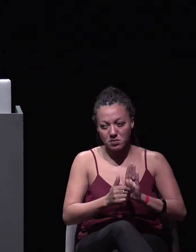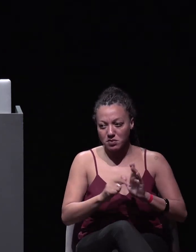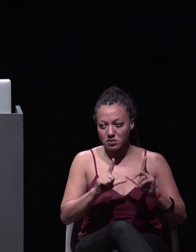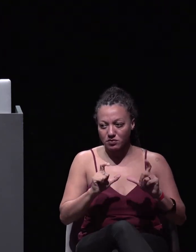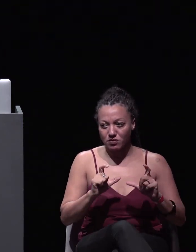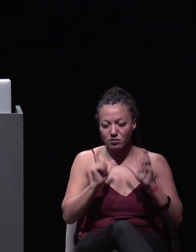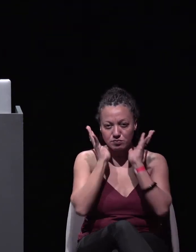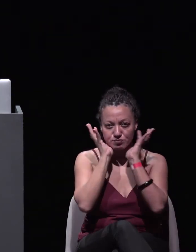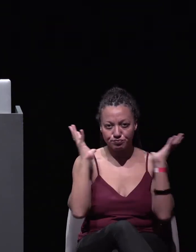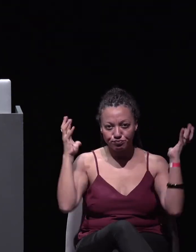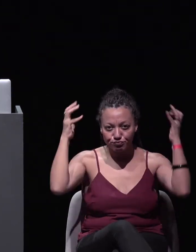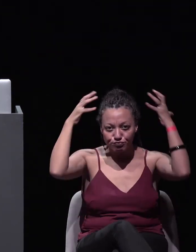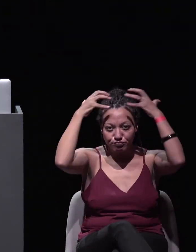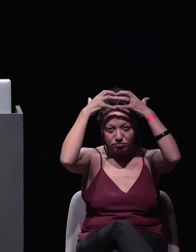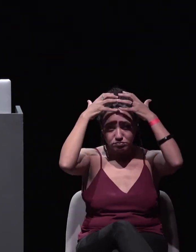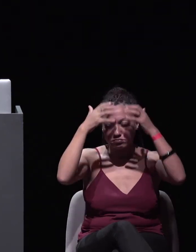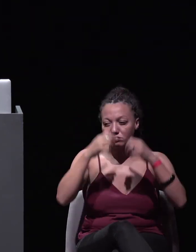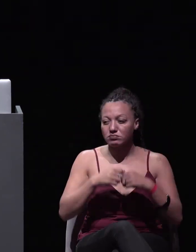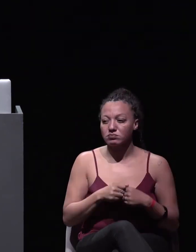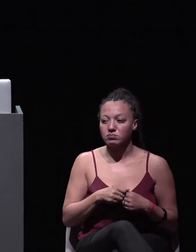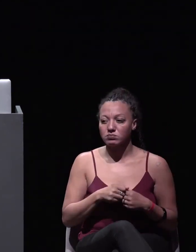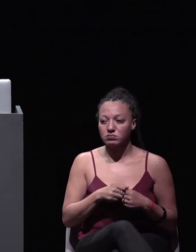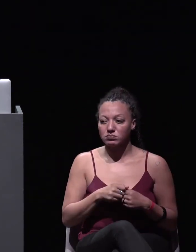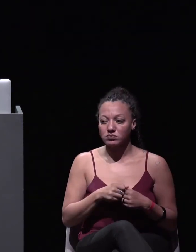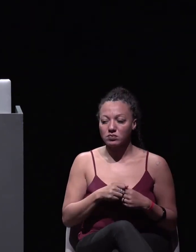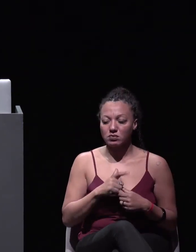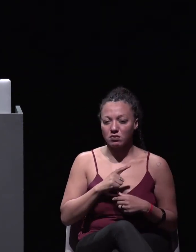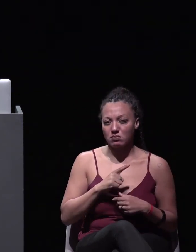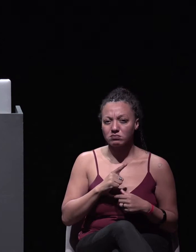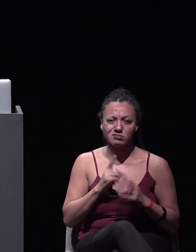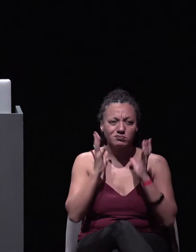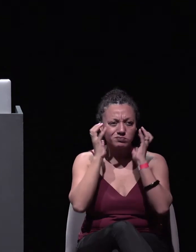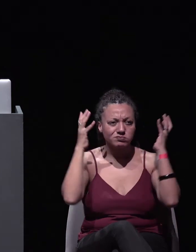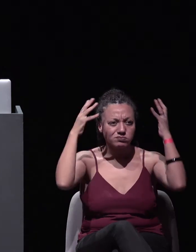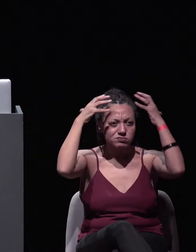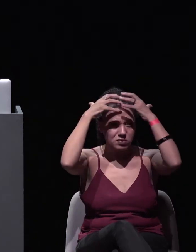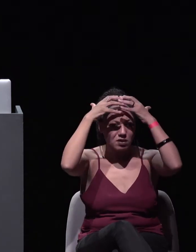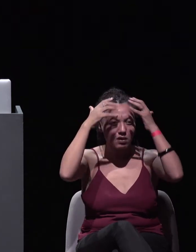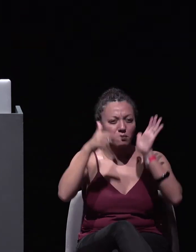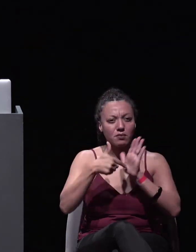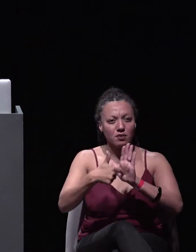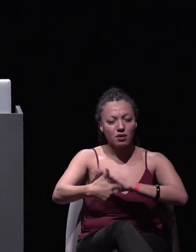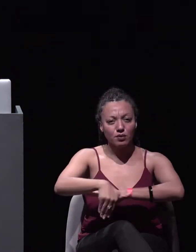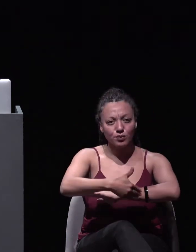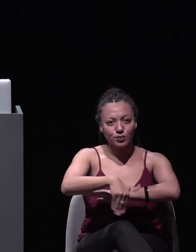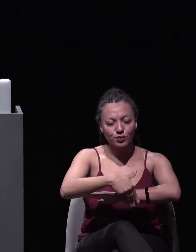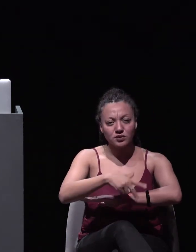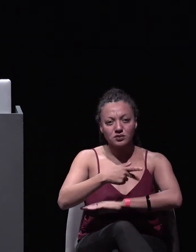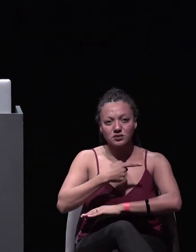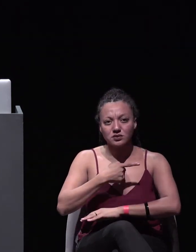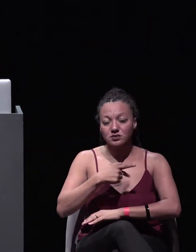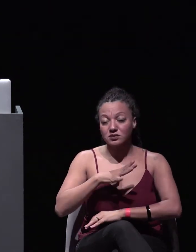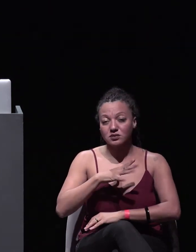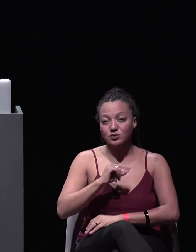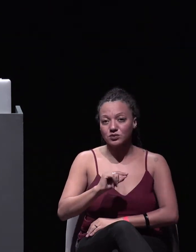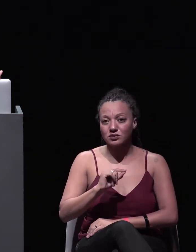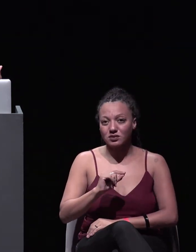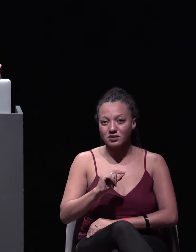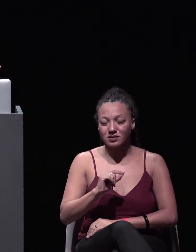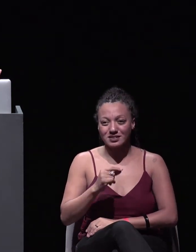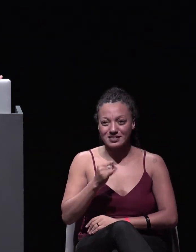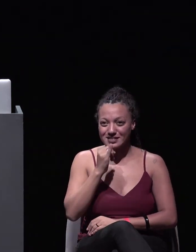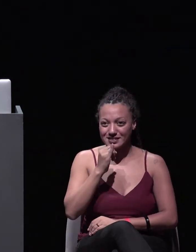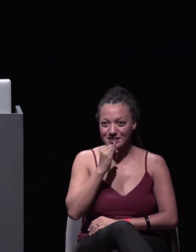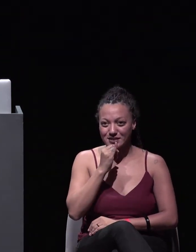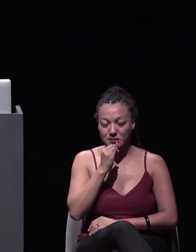do Black Power está expressa no cabelo, né, porque o Black Power traz para as ruas da cidade, ao invés daquele